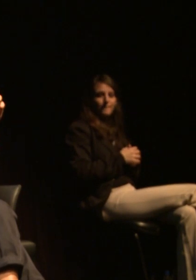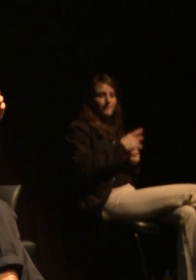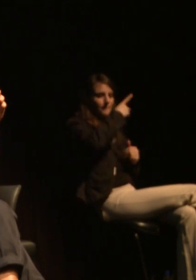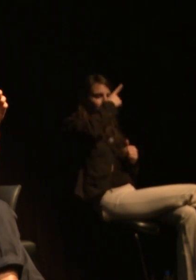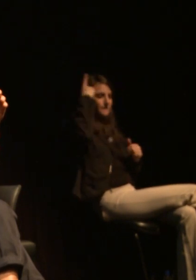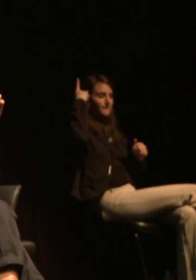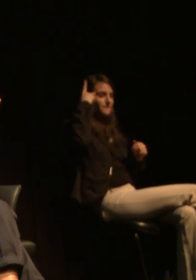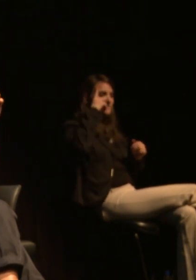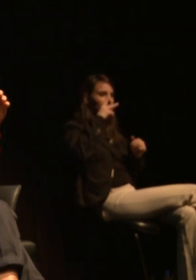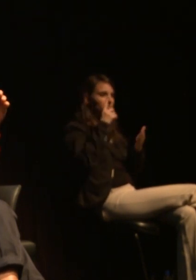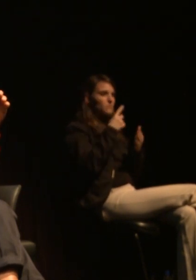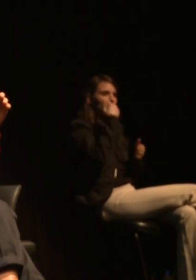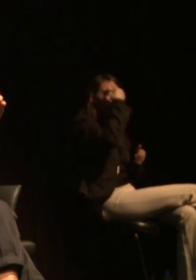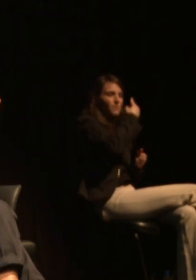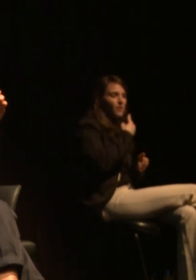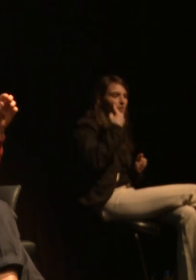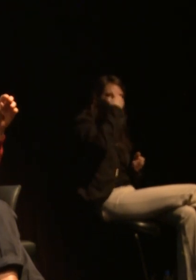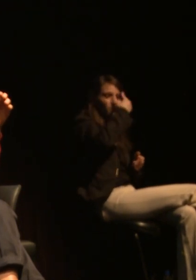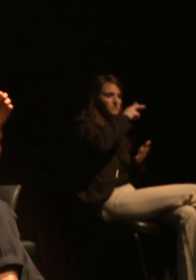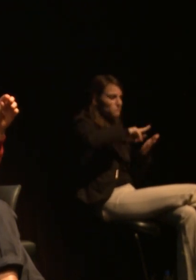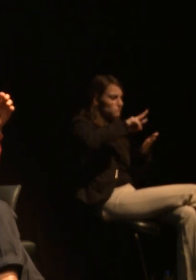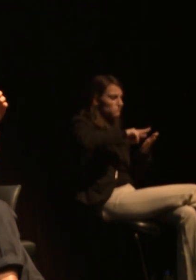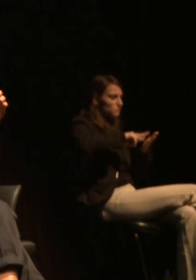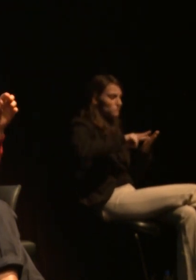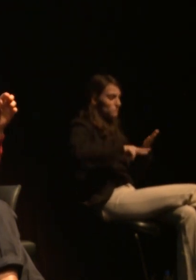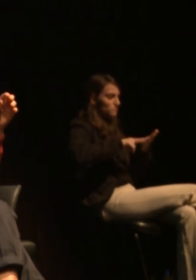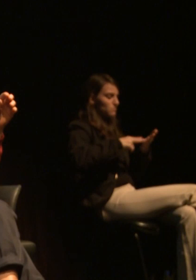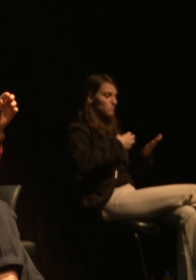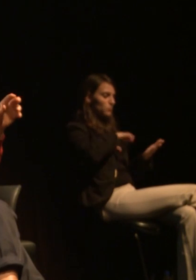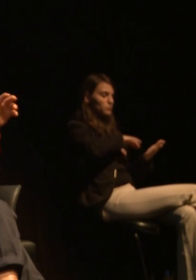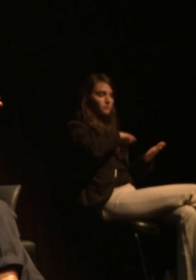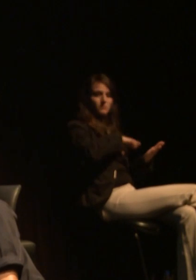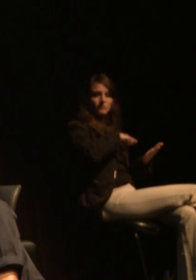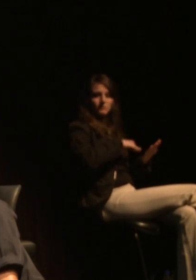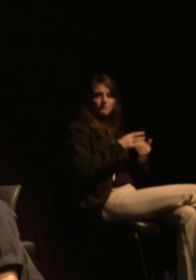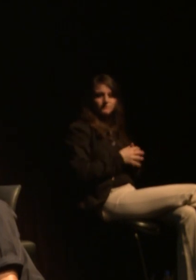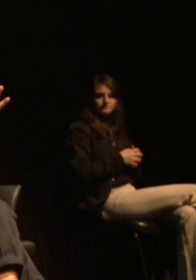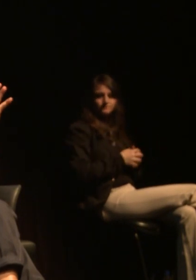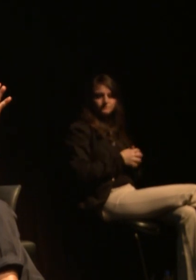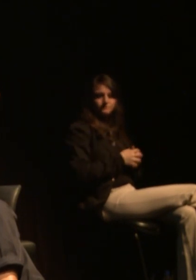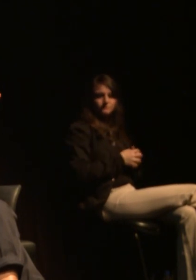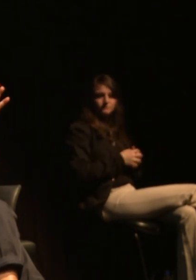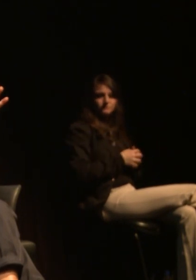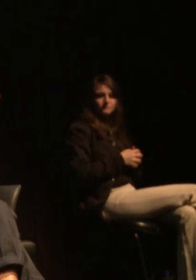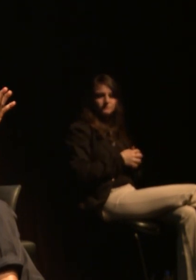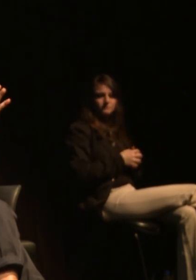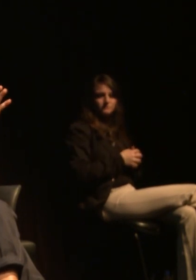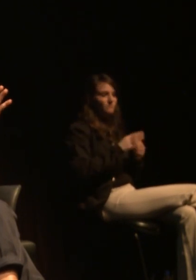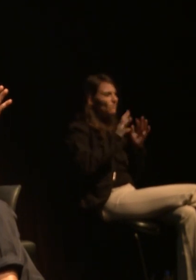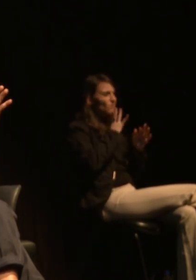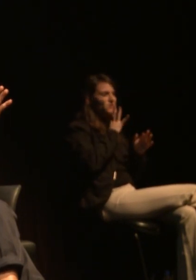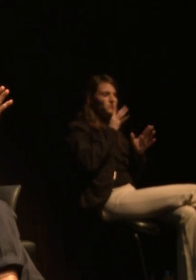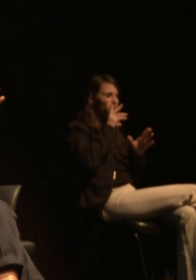pessoas acompanharam durante 1 hora aquela leitura que ela fez em português. Ela tinha um estranho domínio de